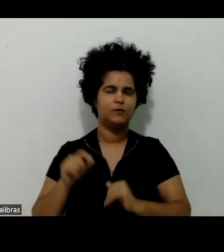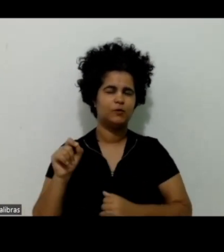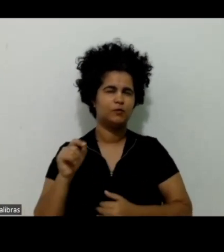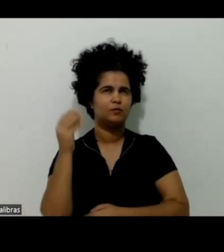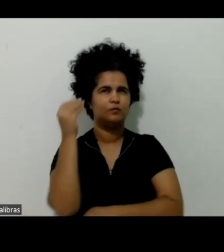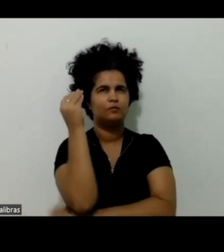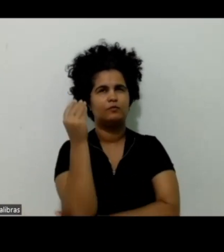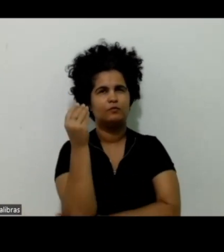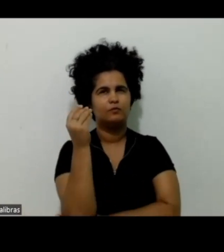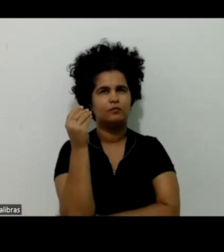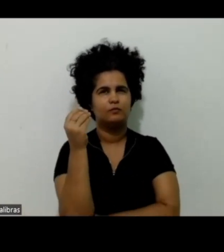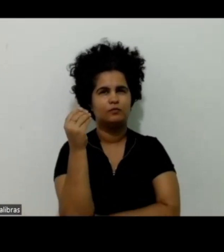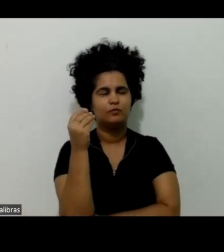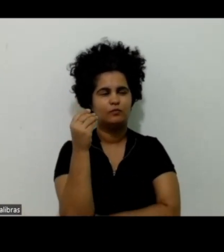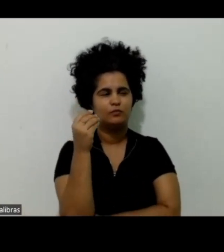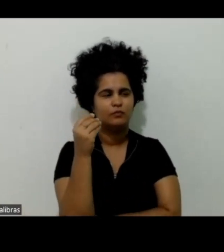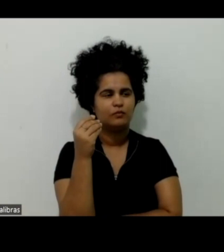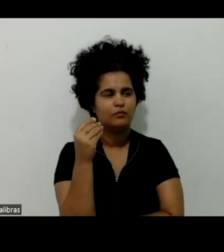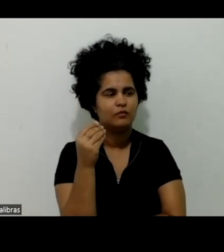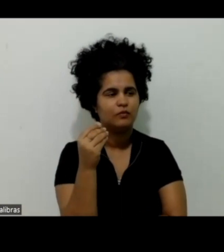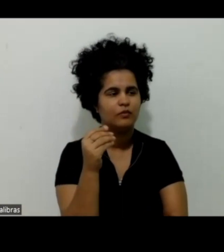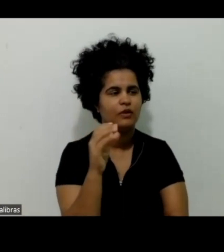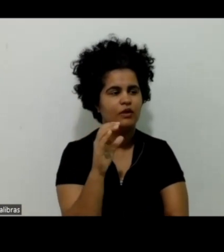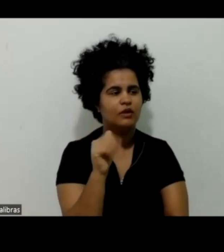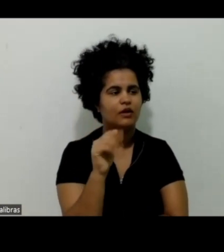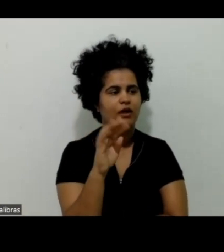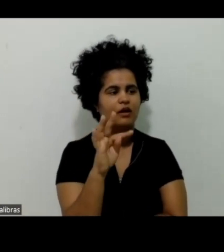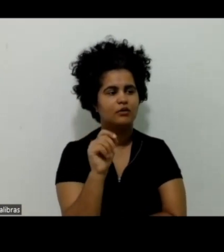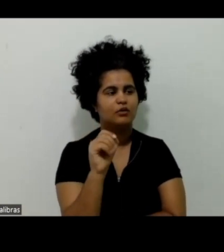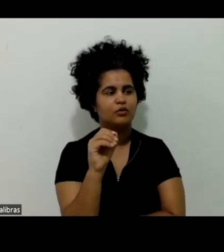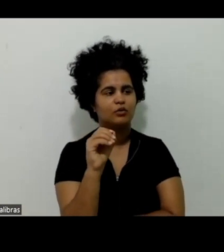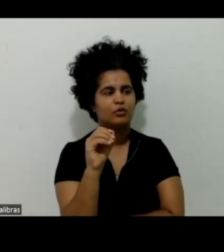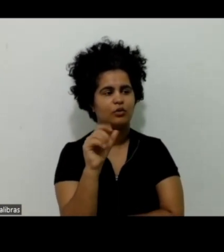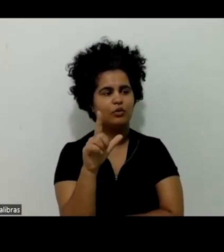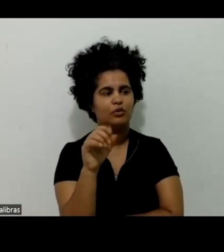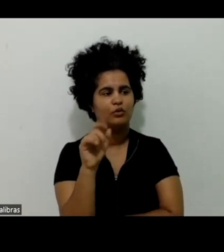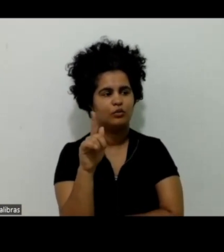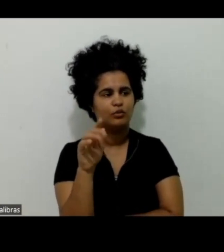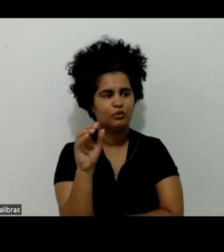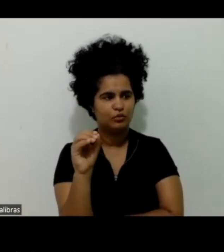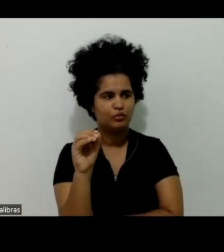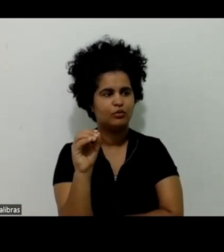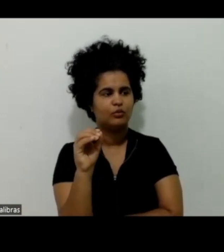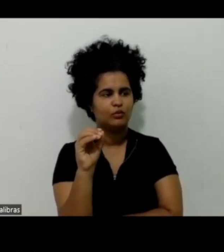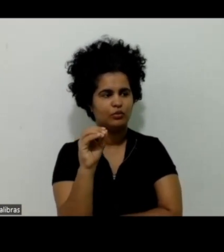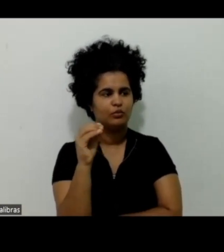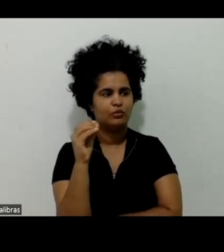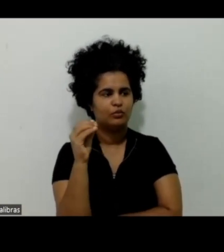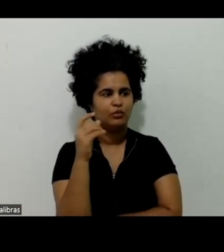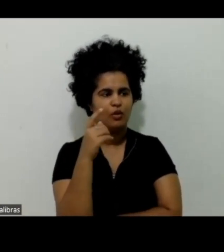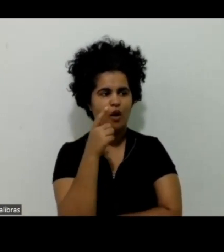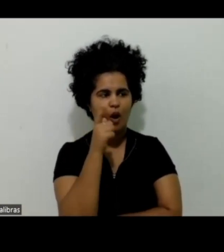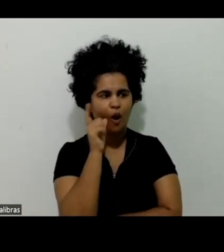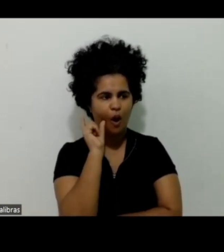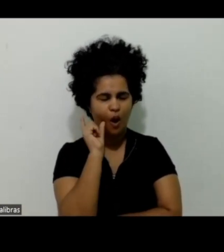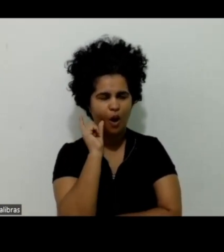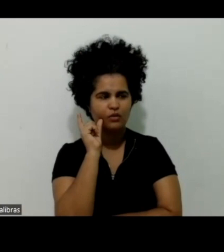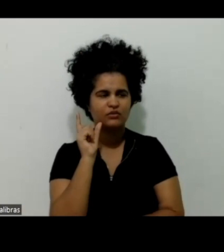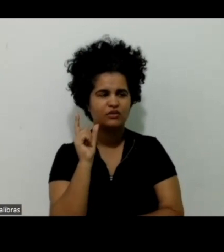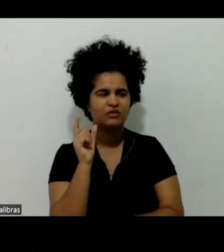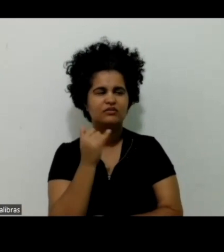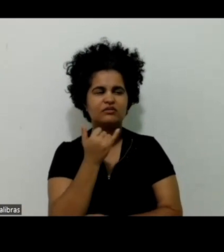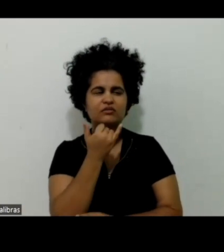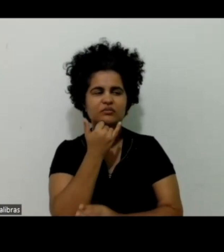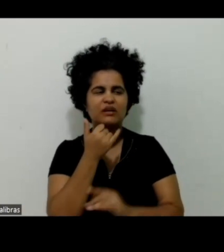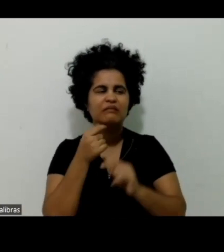que chama Pele Alvo, A Bala Não Erra o Negro, né? Que saiu agora, ontem, né? Esse relatório da Rede de Observatórios de